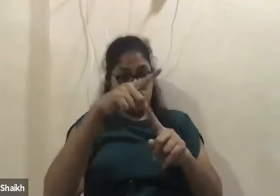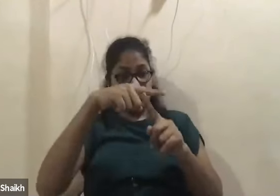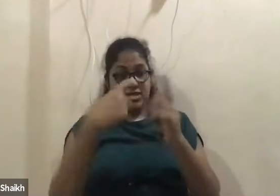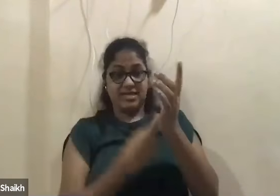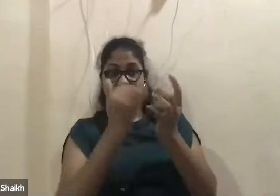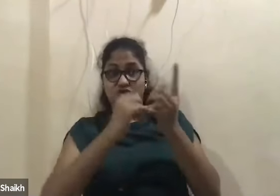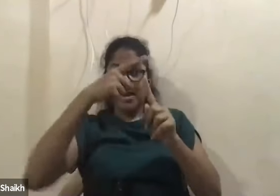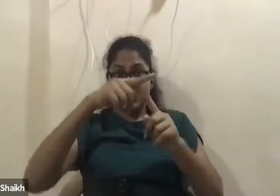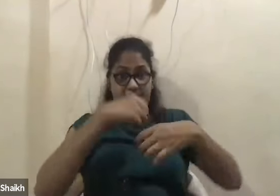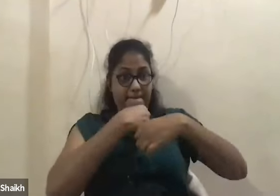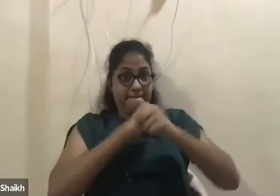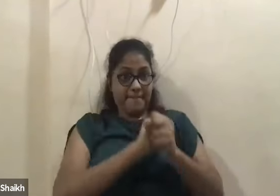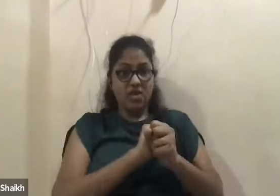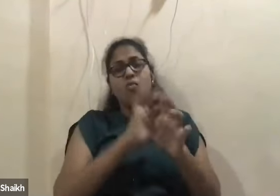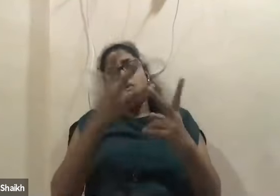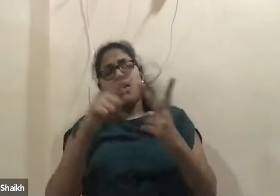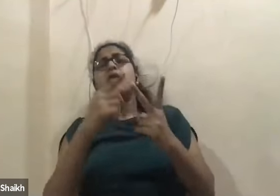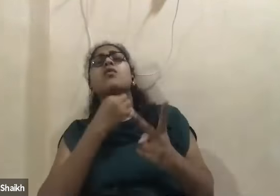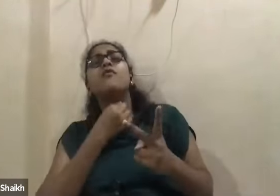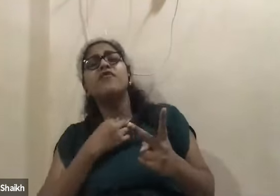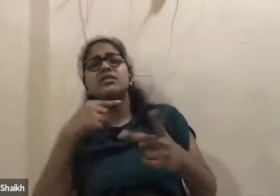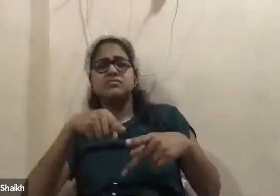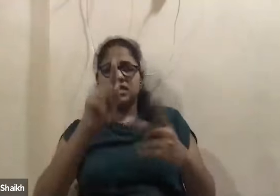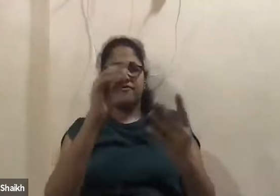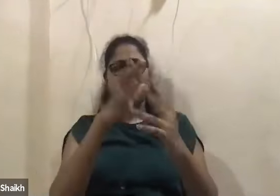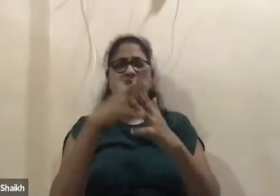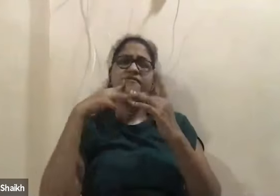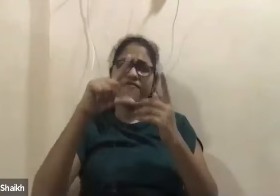हैं, और अगर विल बना के करते हैं, देन इट हैपेंस ओनली आफ्टर योर डेथ।